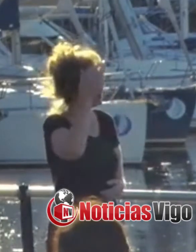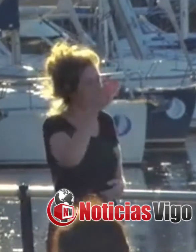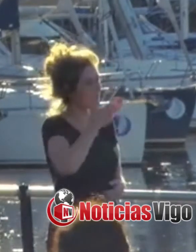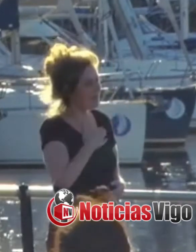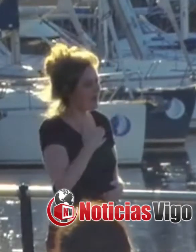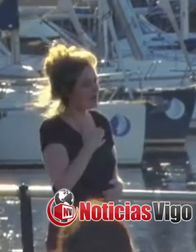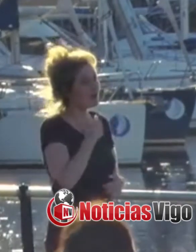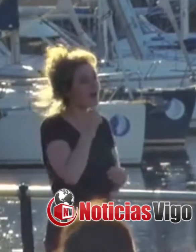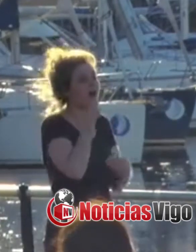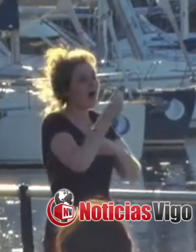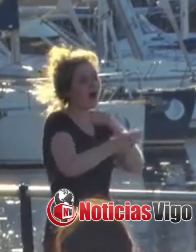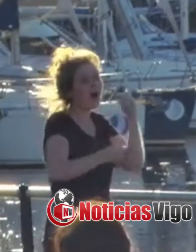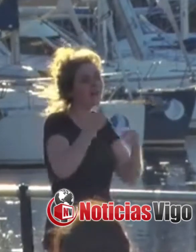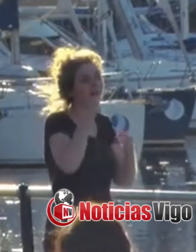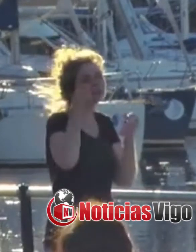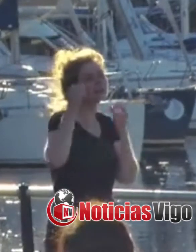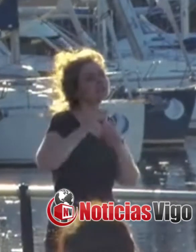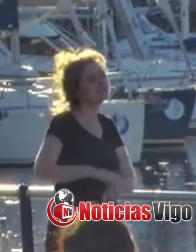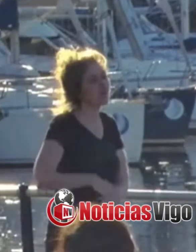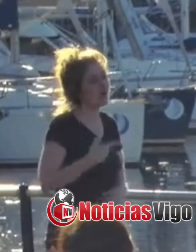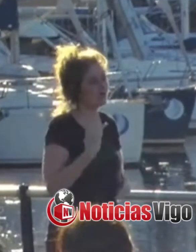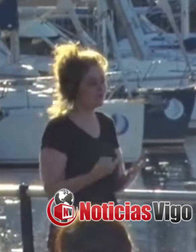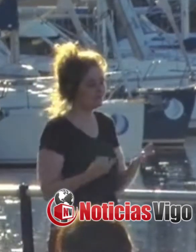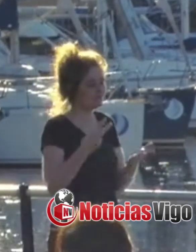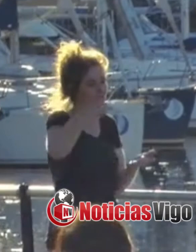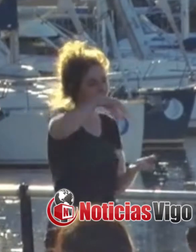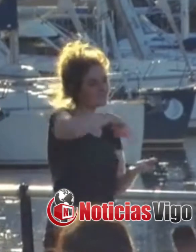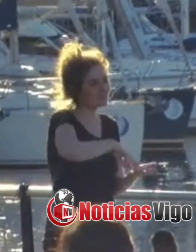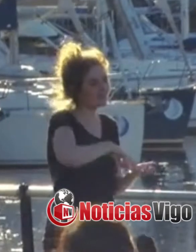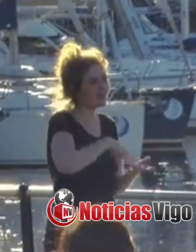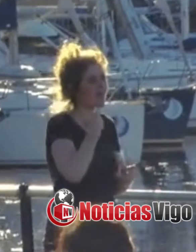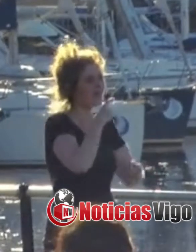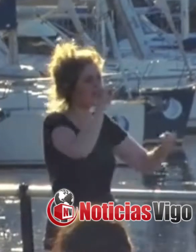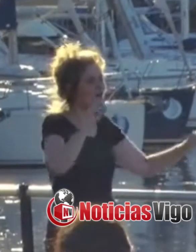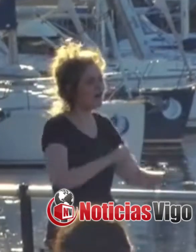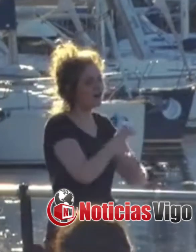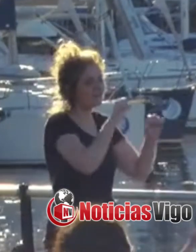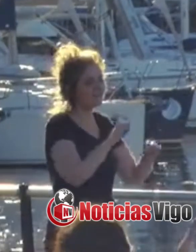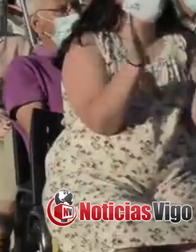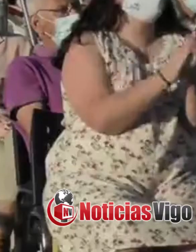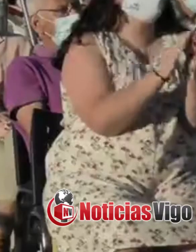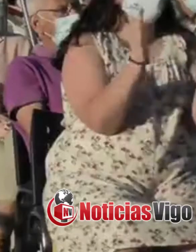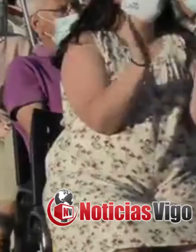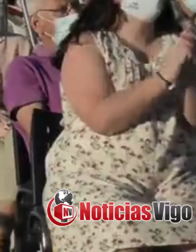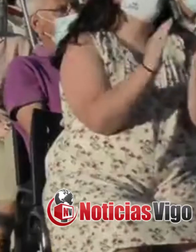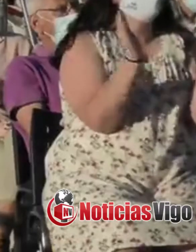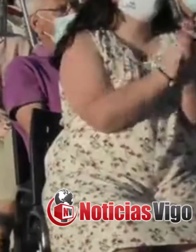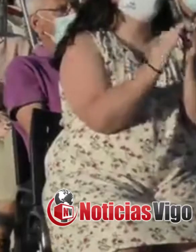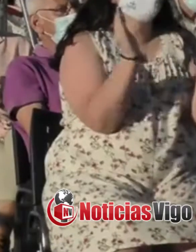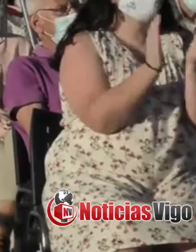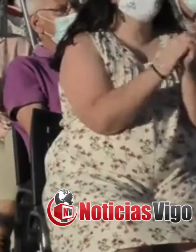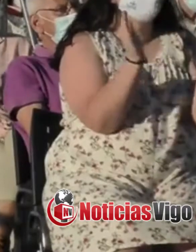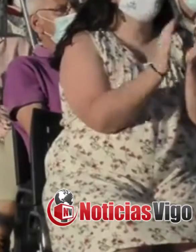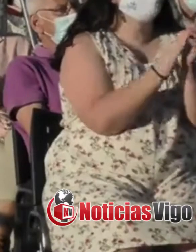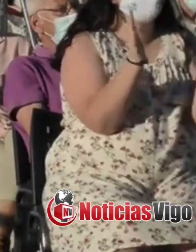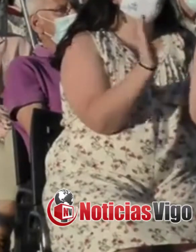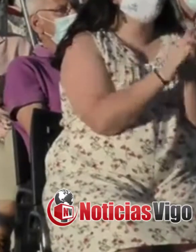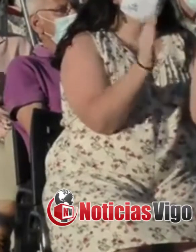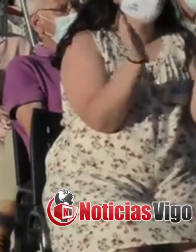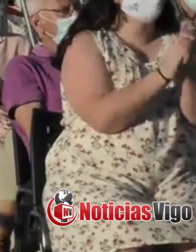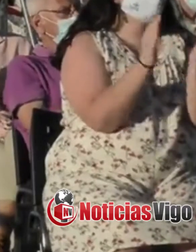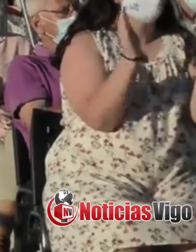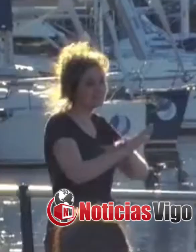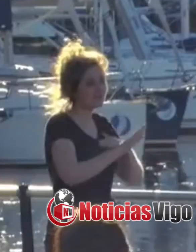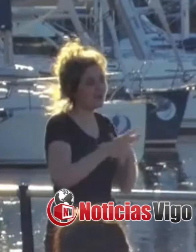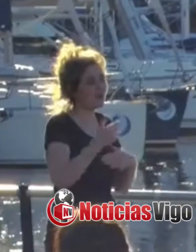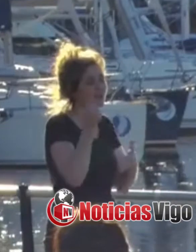cultura. Facer historia é levantarse e defender que os nosos asteleiros teñen que seguir cortando